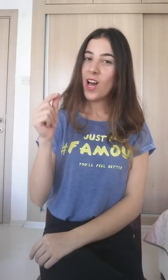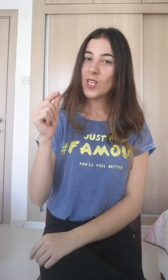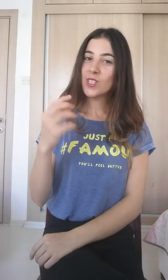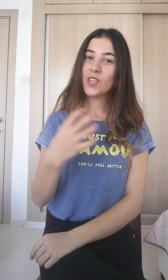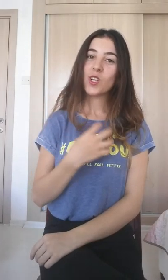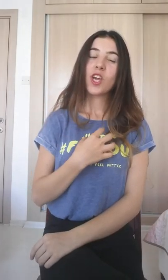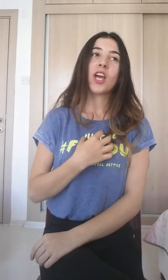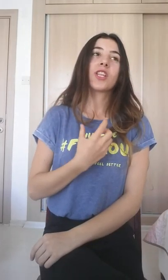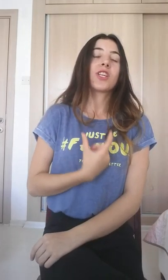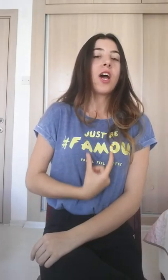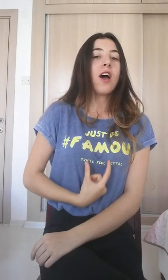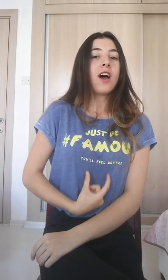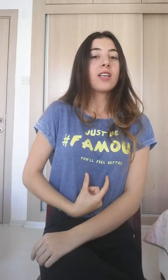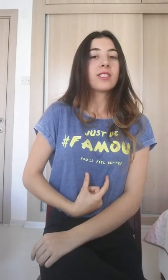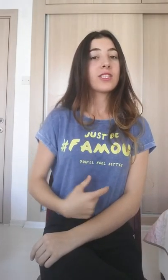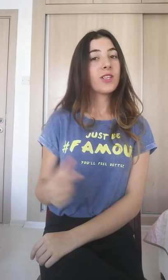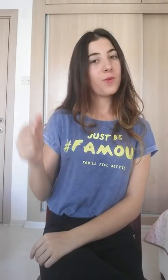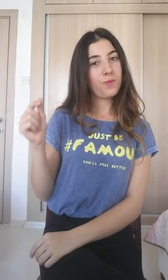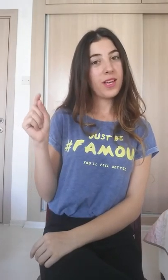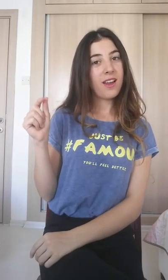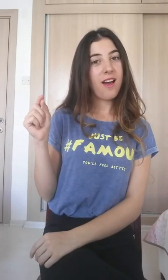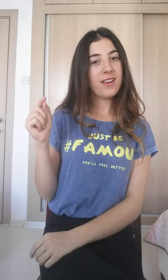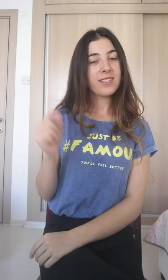Biraz kendine has biraz